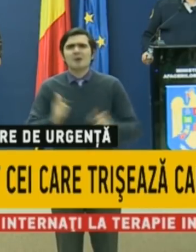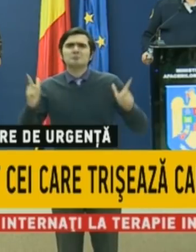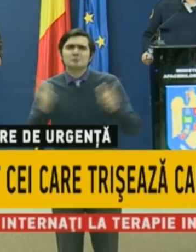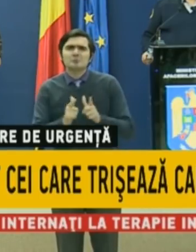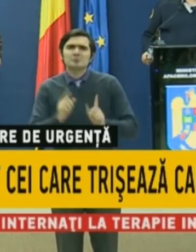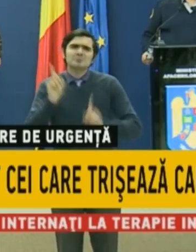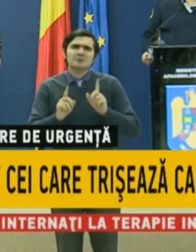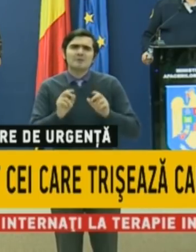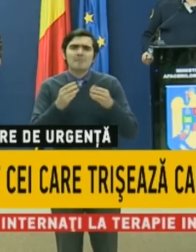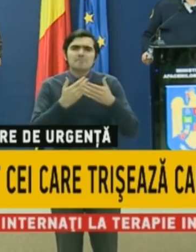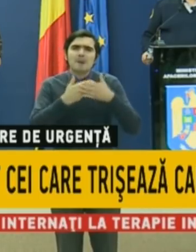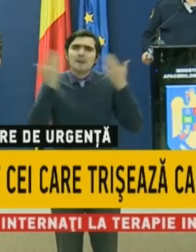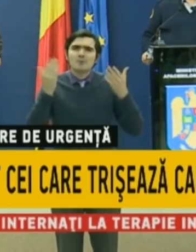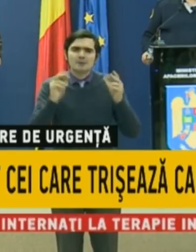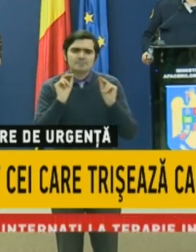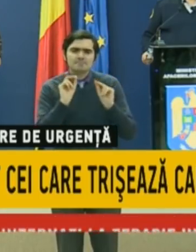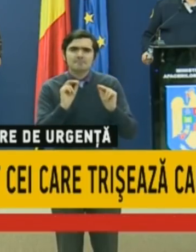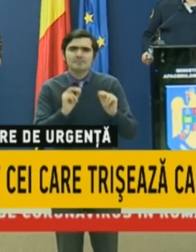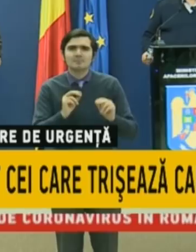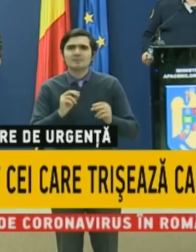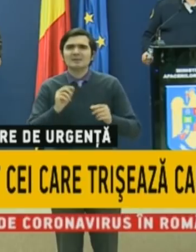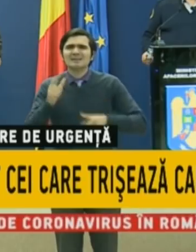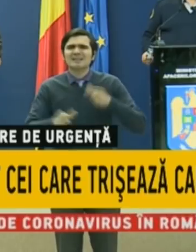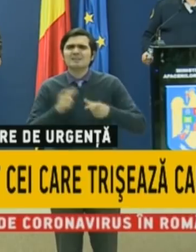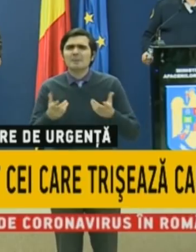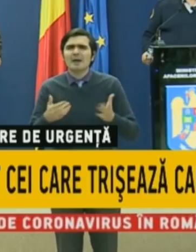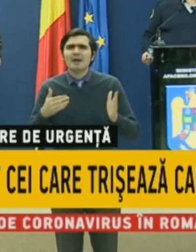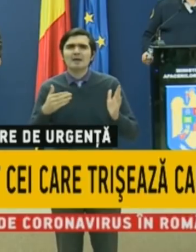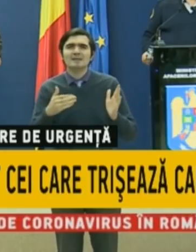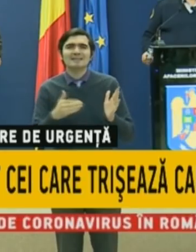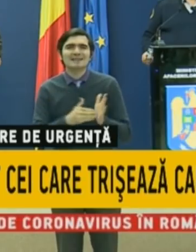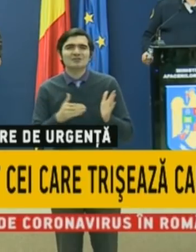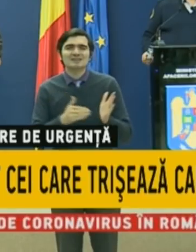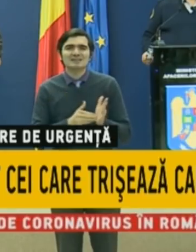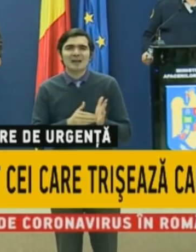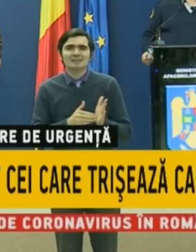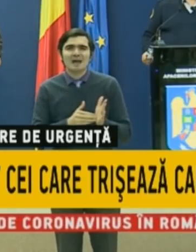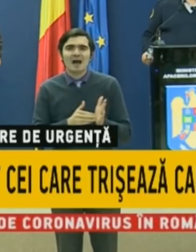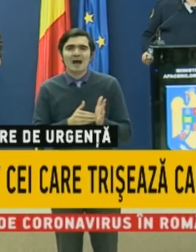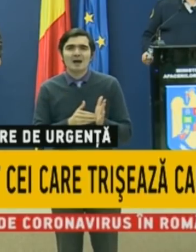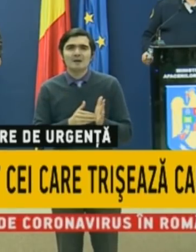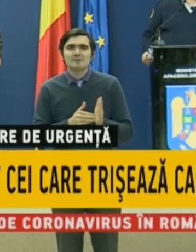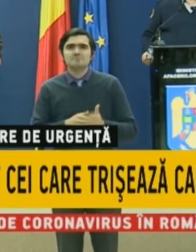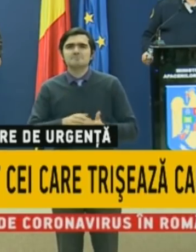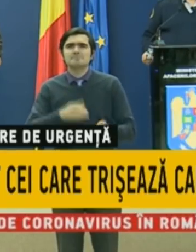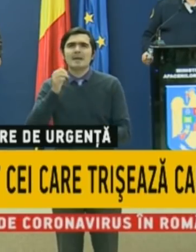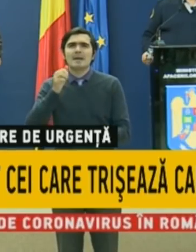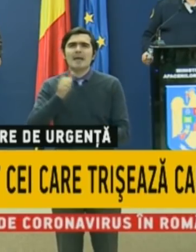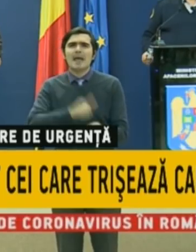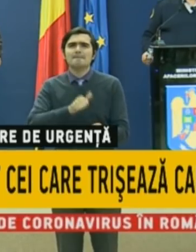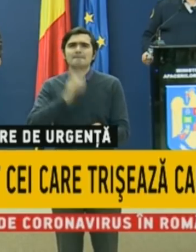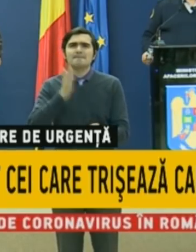scurte referitoare la necesitatea emiterii acestei